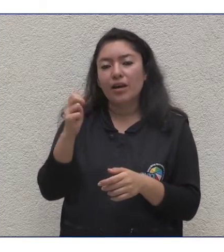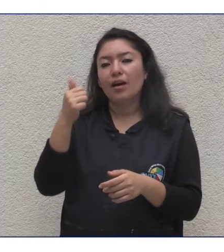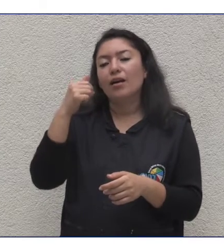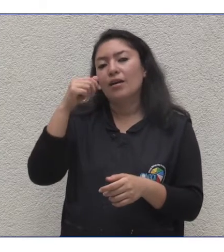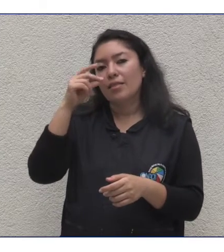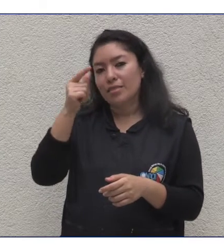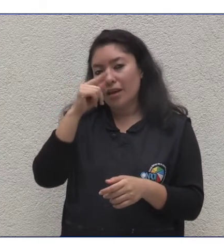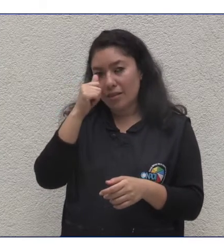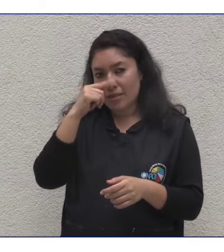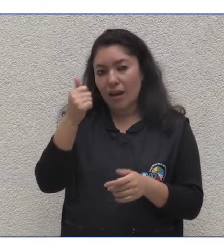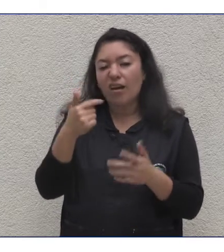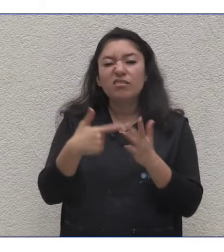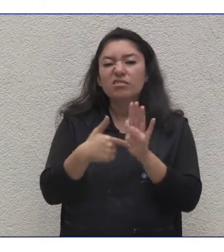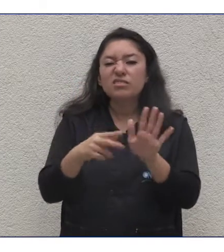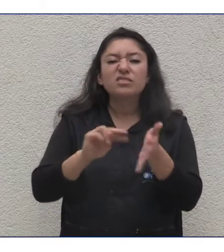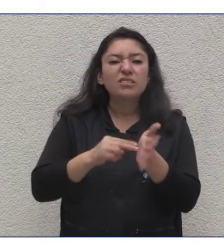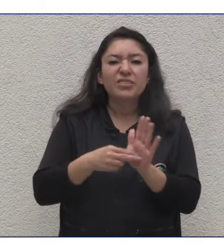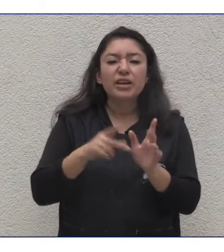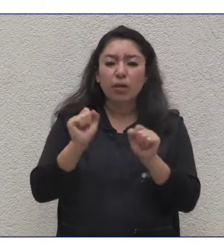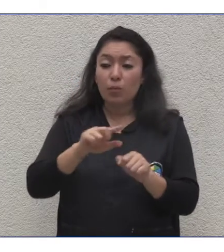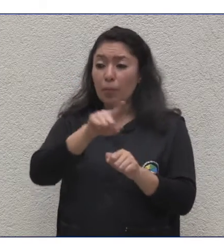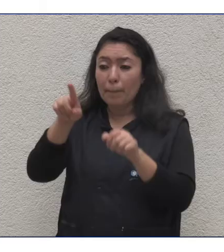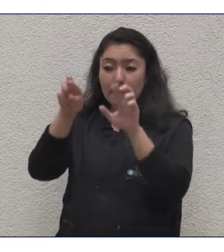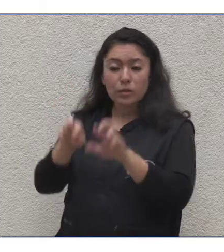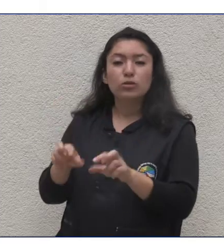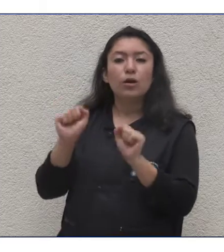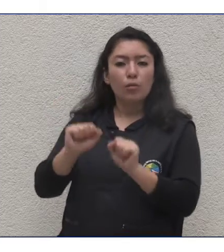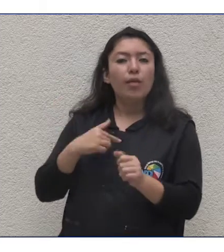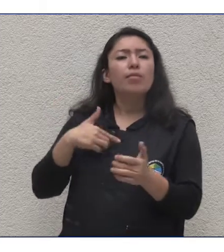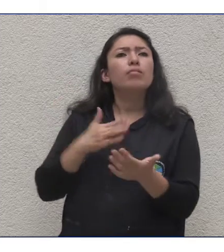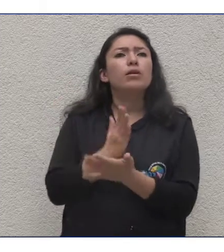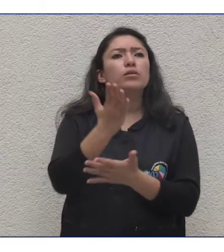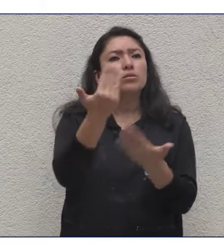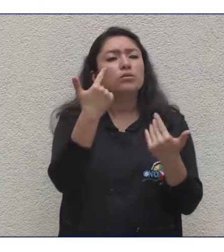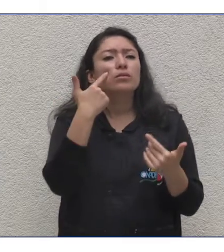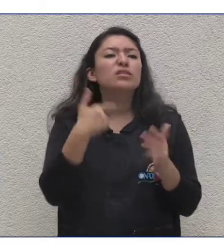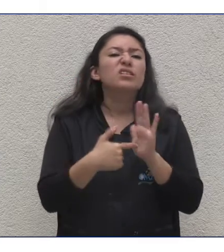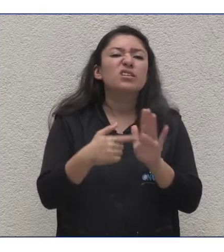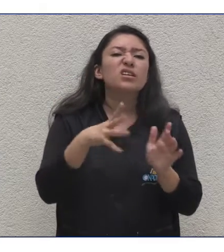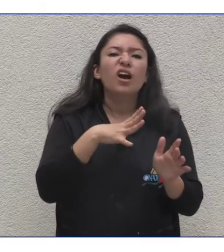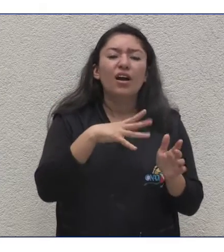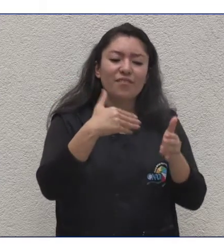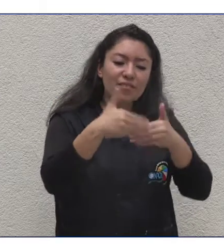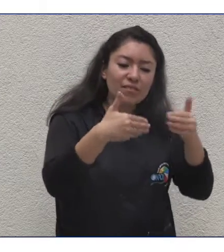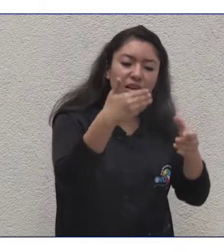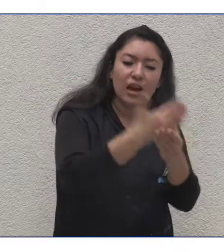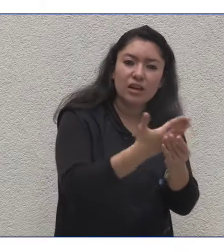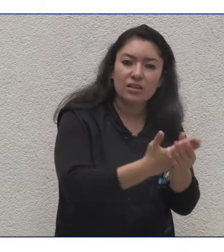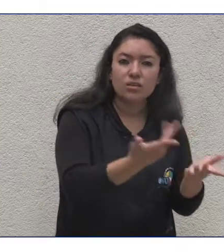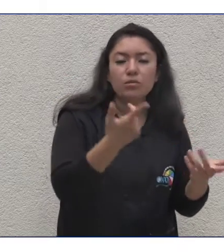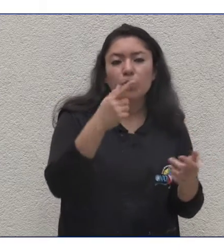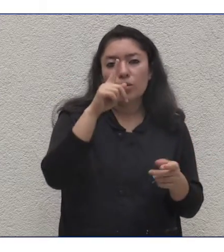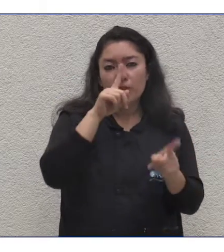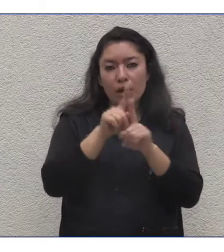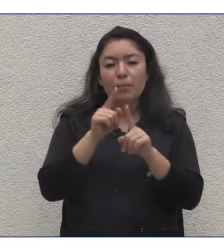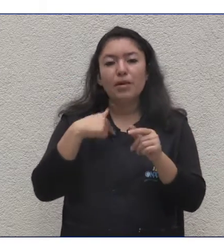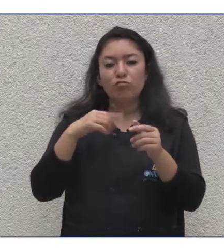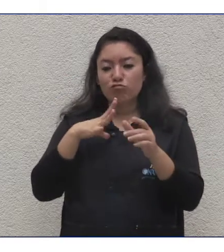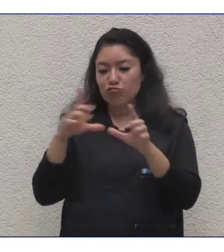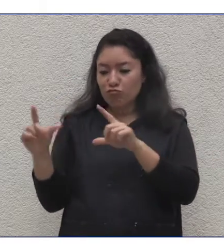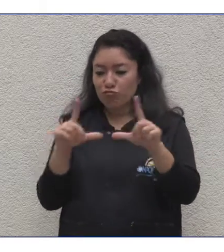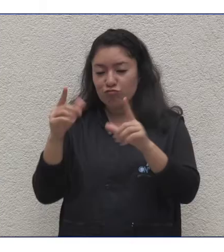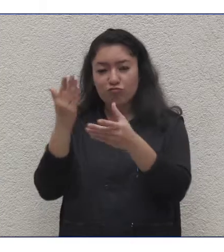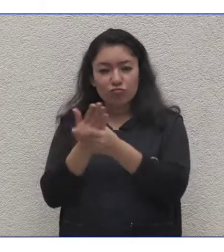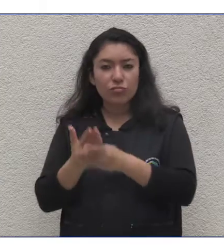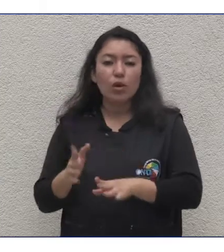data, es la garantía que tiene toda persona de ejercer el derecho para conocer lo que de ella consta en archivos, fichas, registros